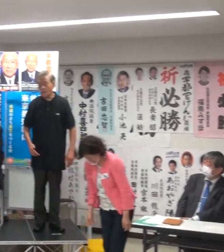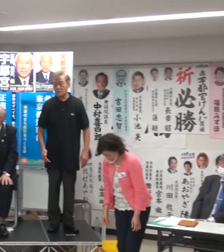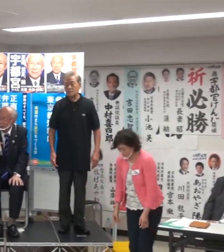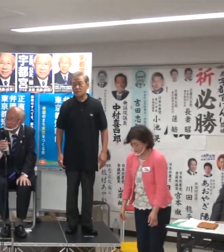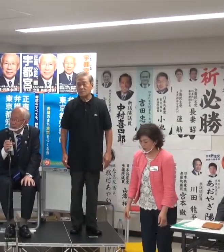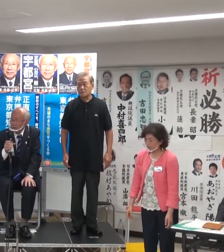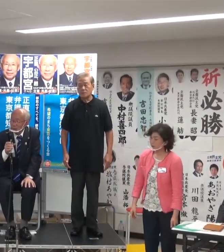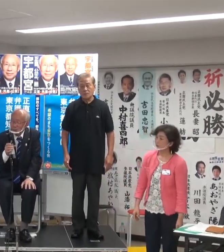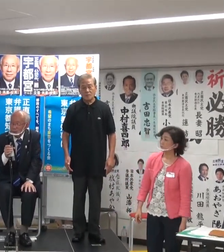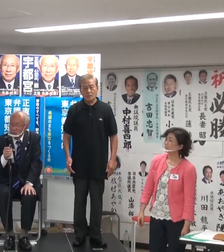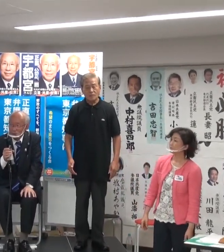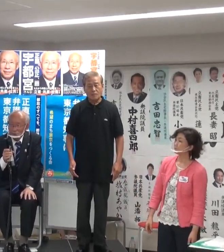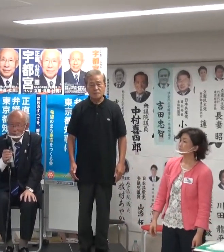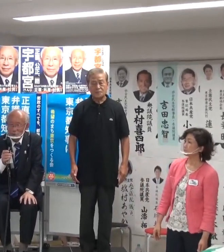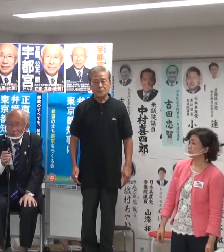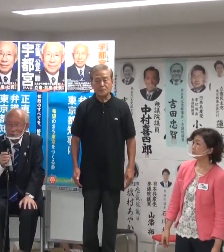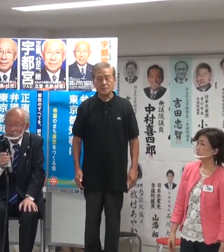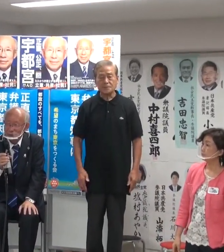あの